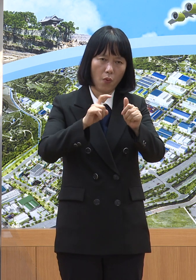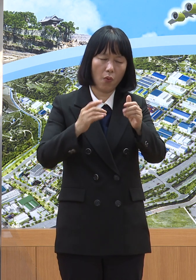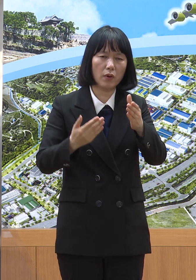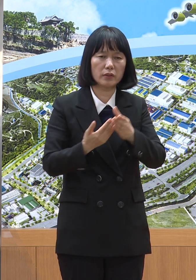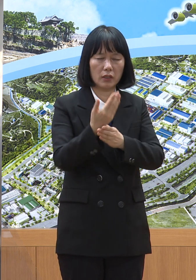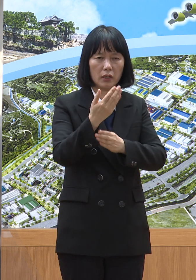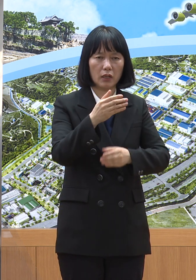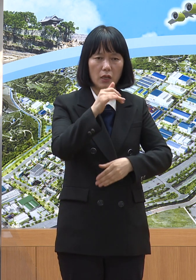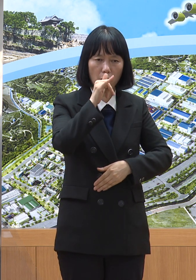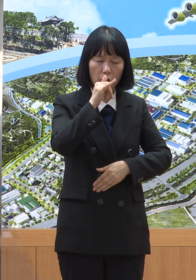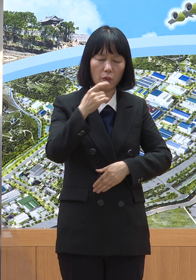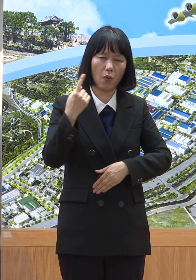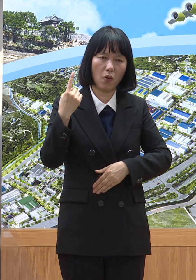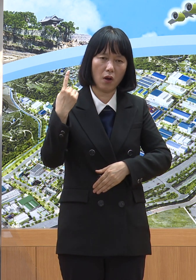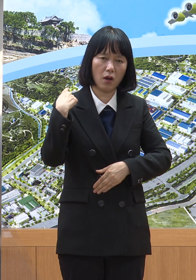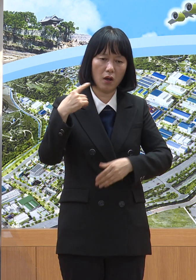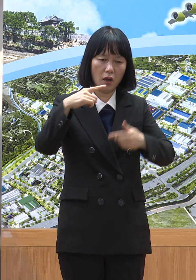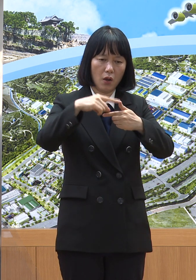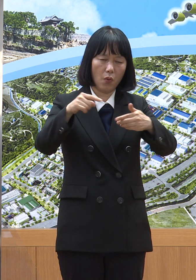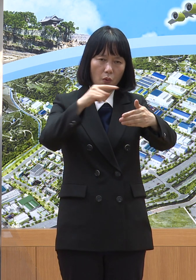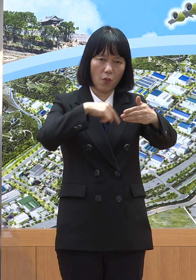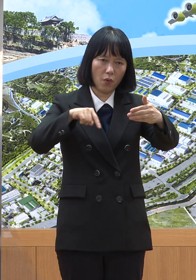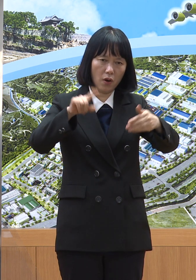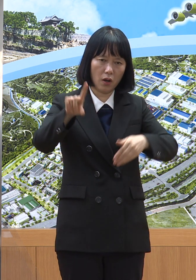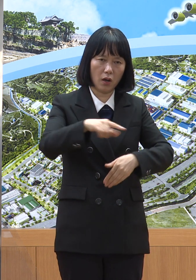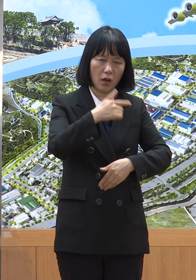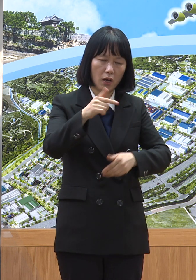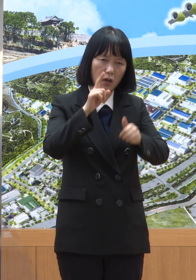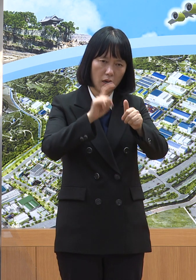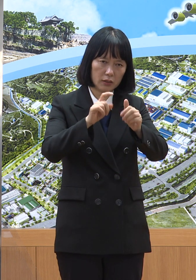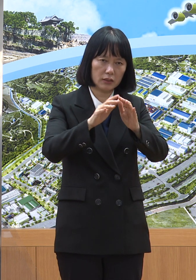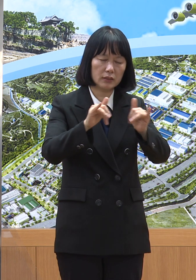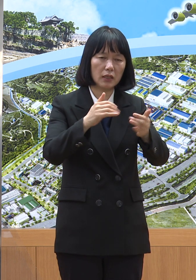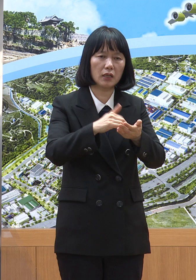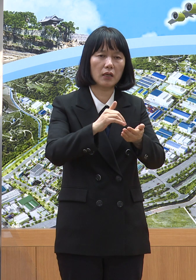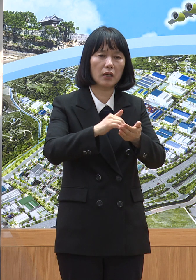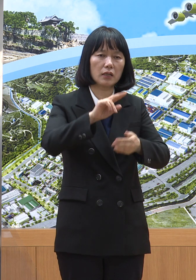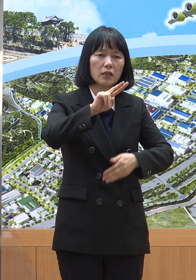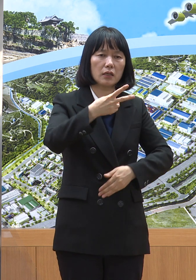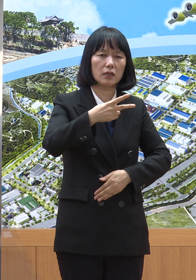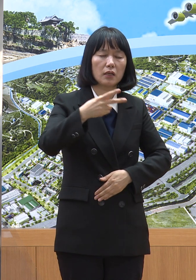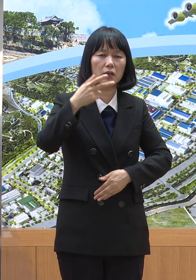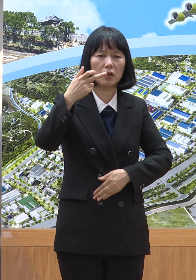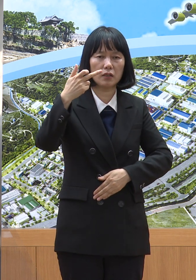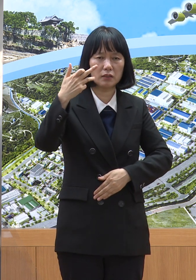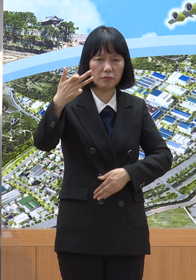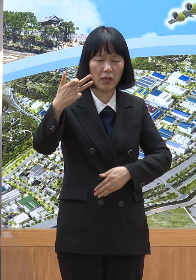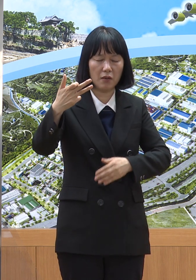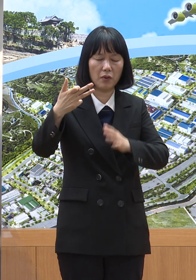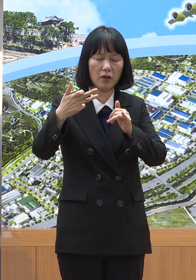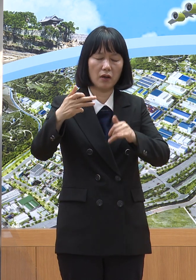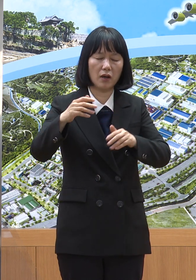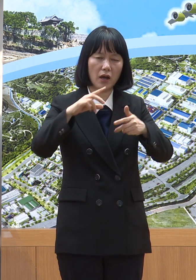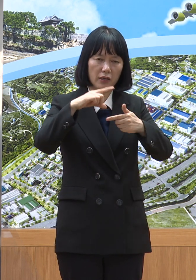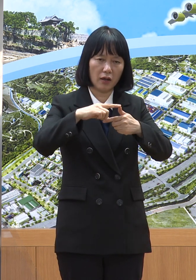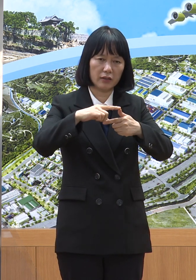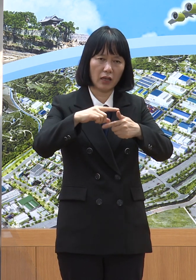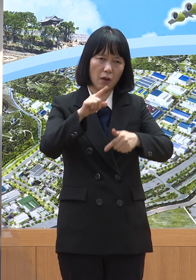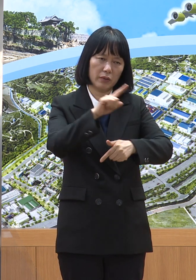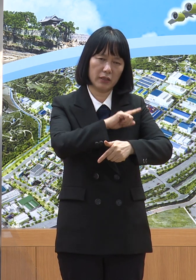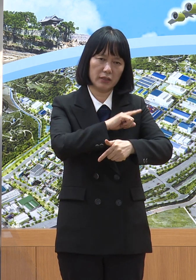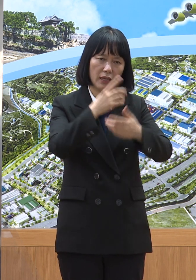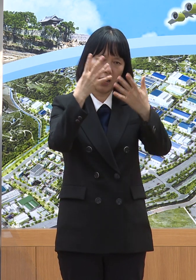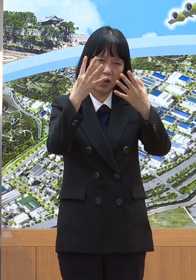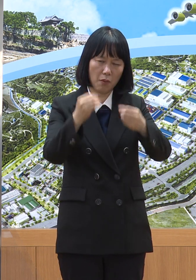발생하고 있고 어제 경남도 내 1일 신규 확진자는 218명으로 역대 최다